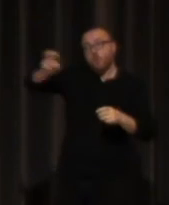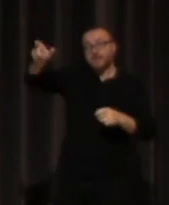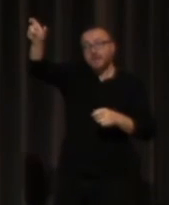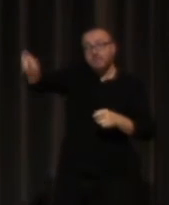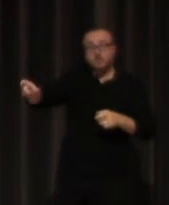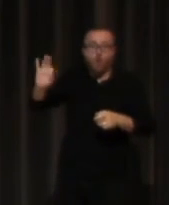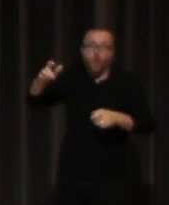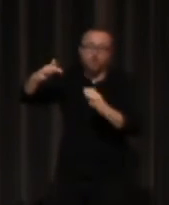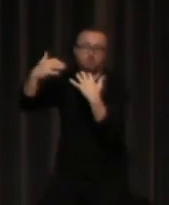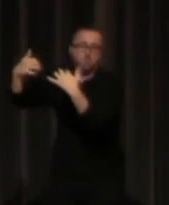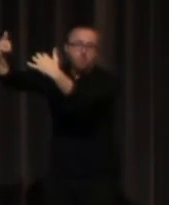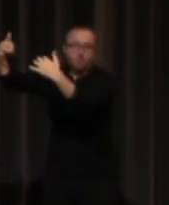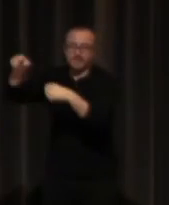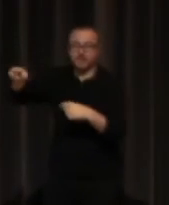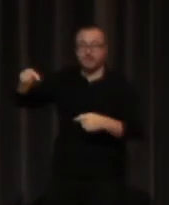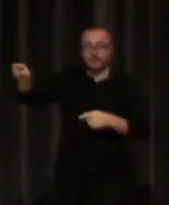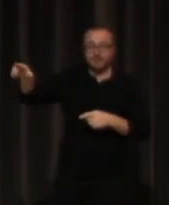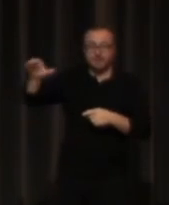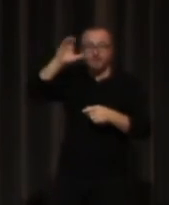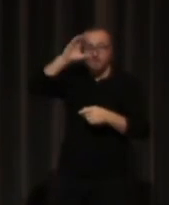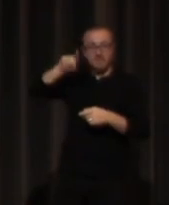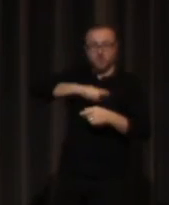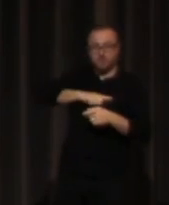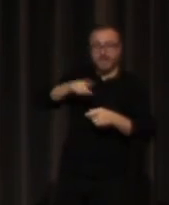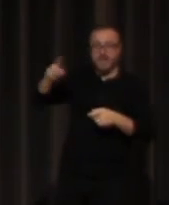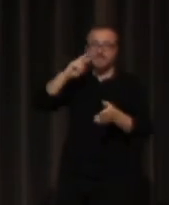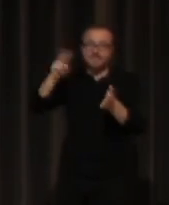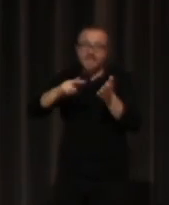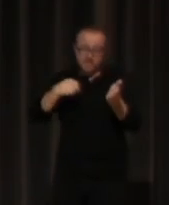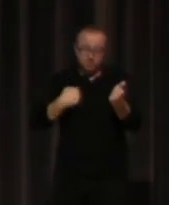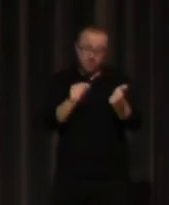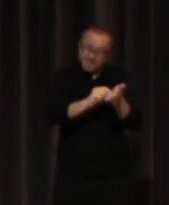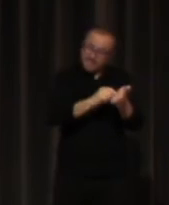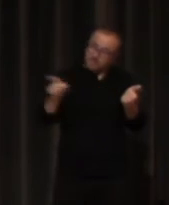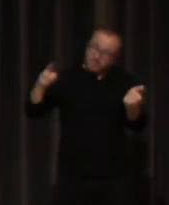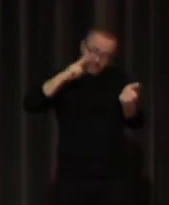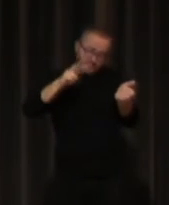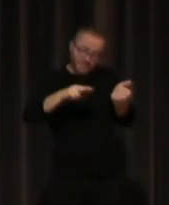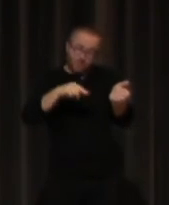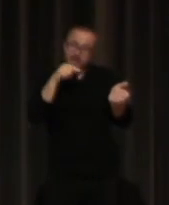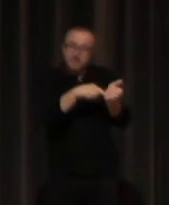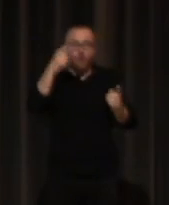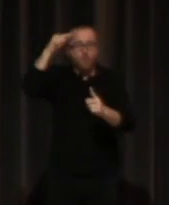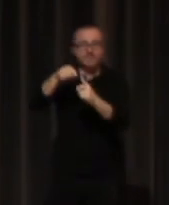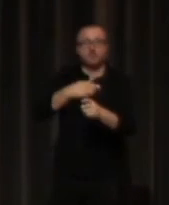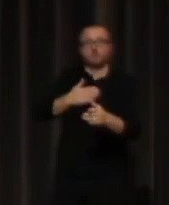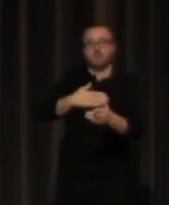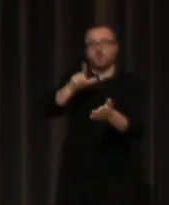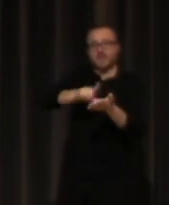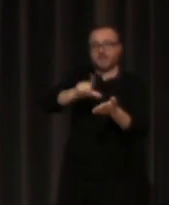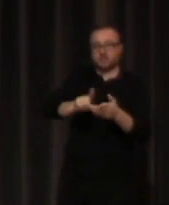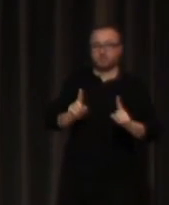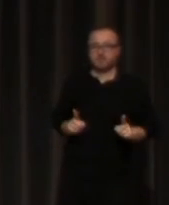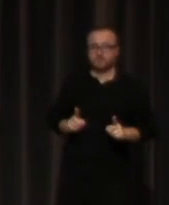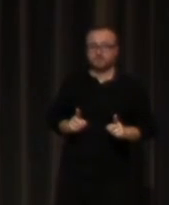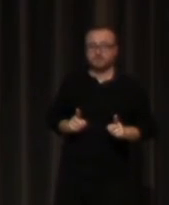allà una senyora musa que l'inspira, pot ser completament inventat, fantasiós, però ha de